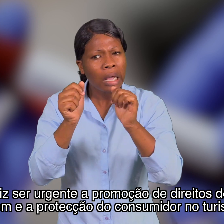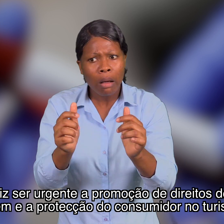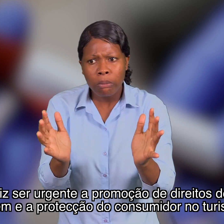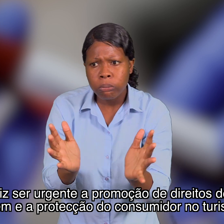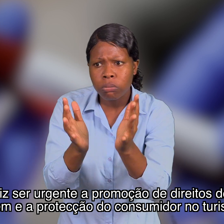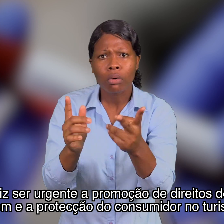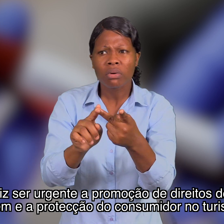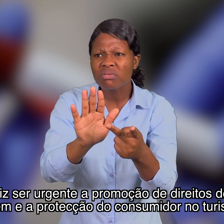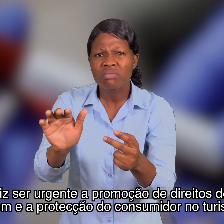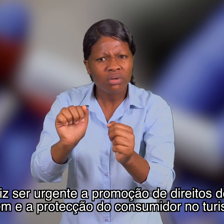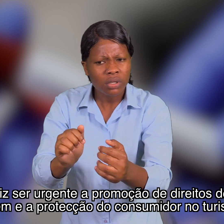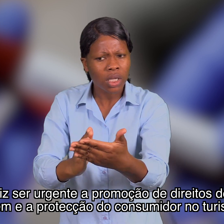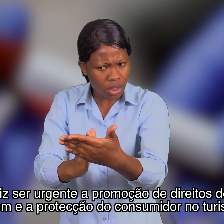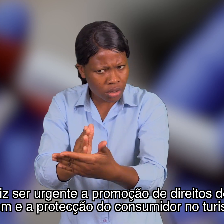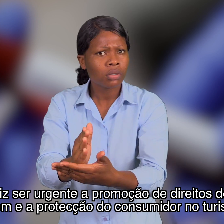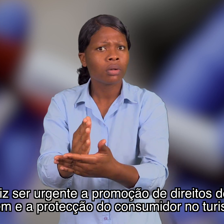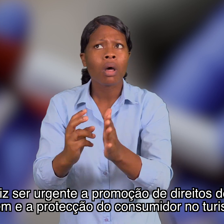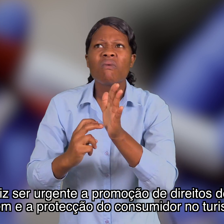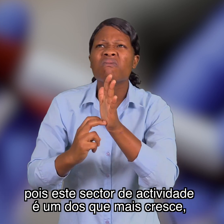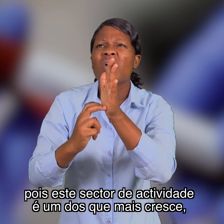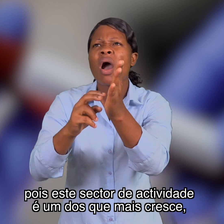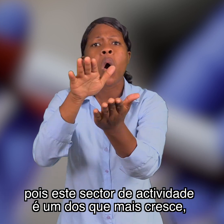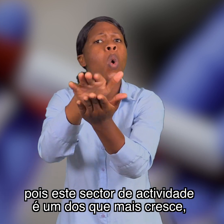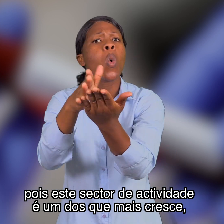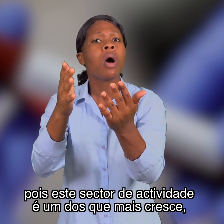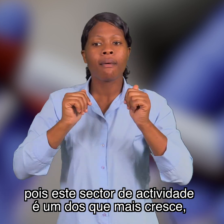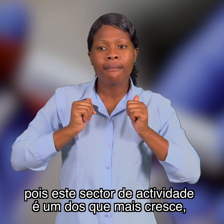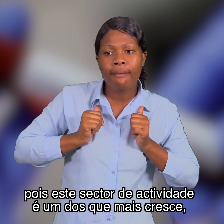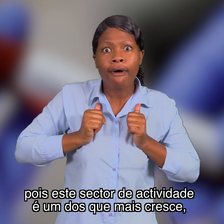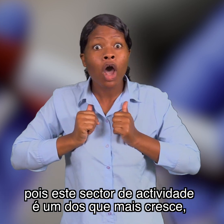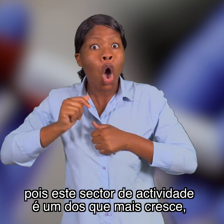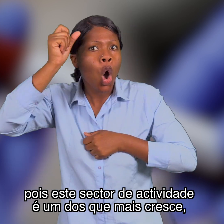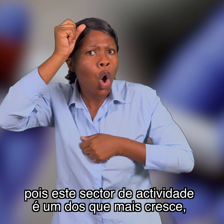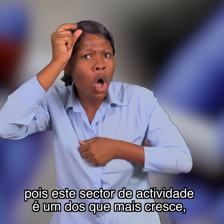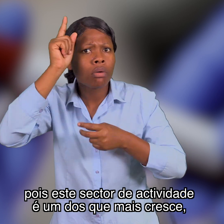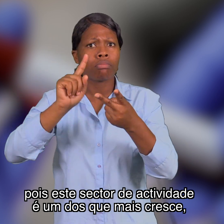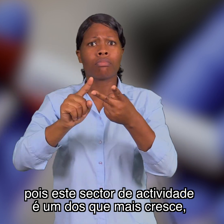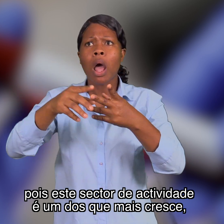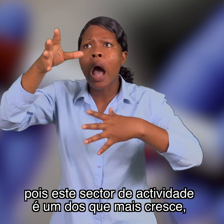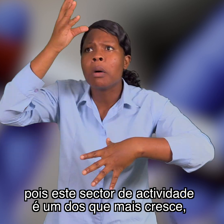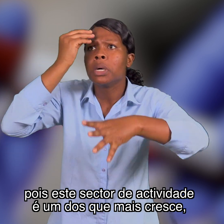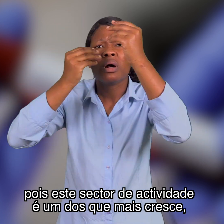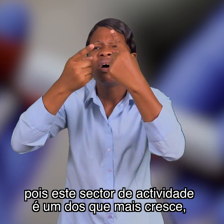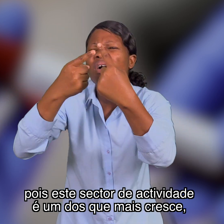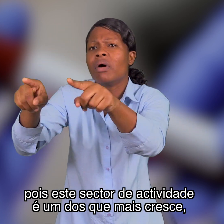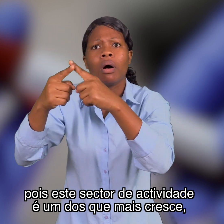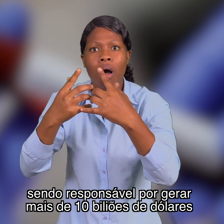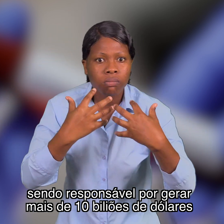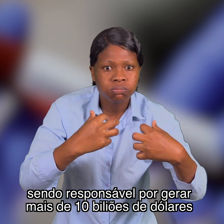viagem e a proteção do consumidor no turismo, pois este setor de atividade é um dos que mais cresce, sendo